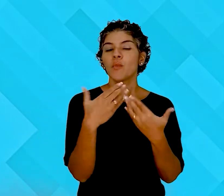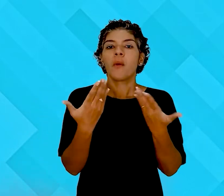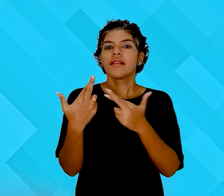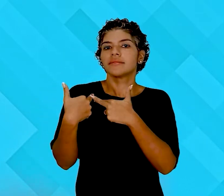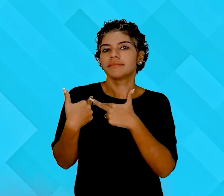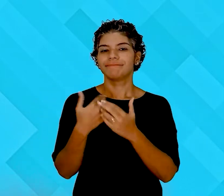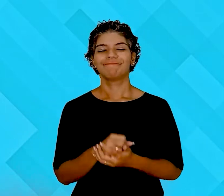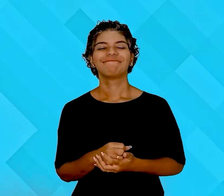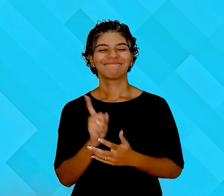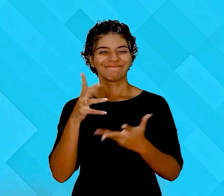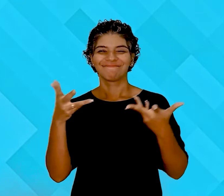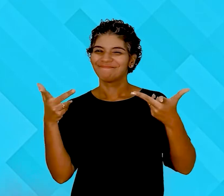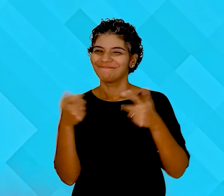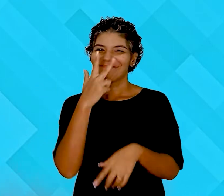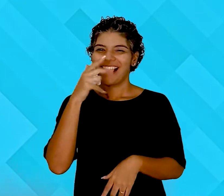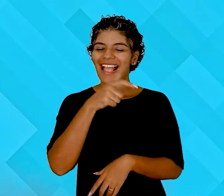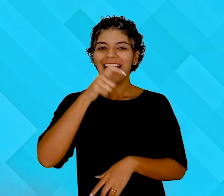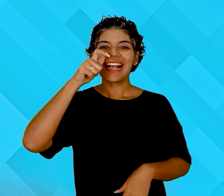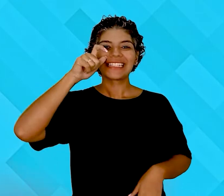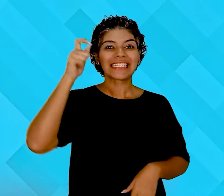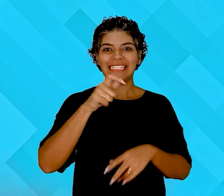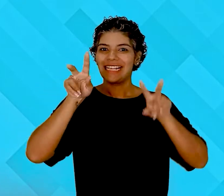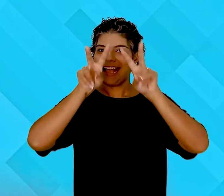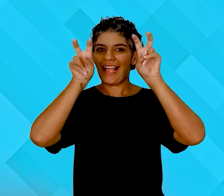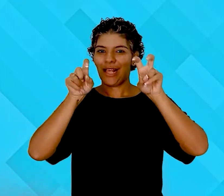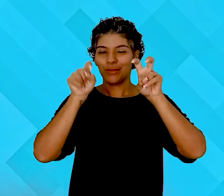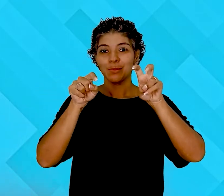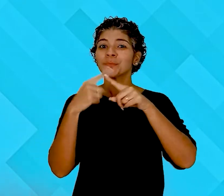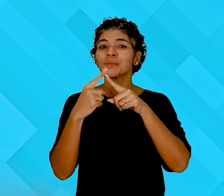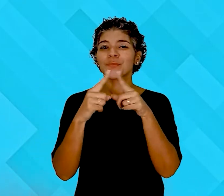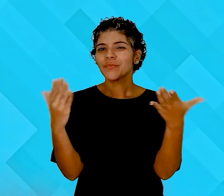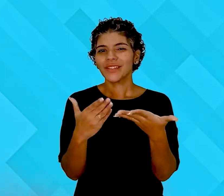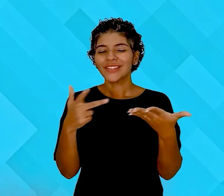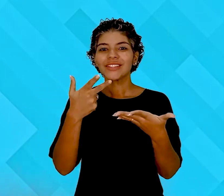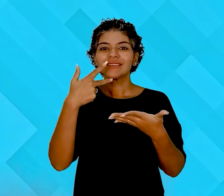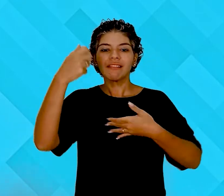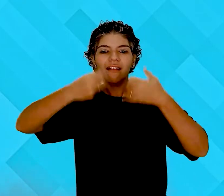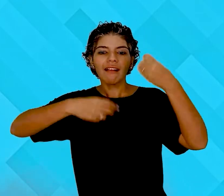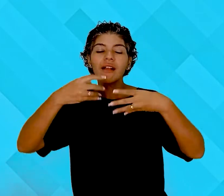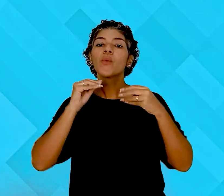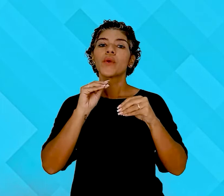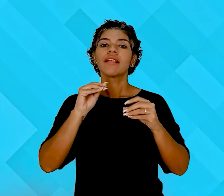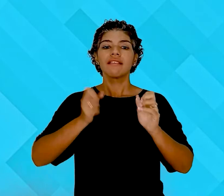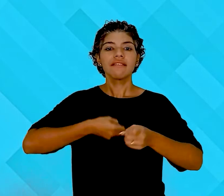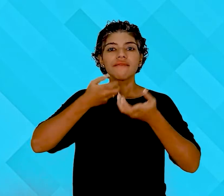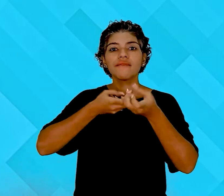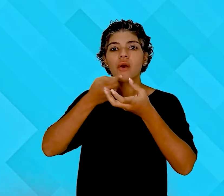super me interessa, porque a gente está falando, no fim das contas, de lidar com informações das pessoas, com impulsos de pessoas. Eu